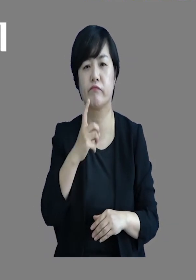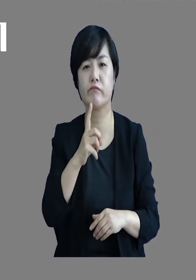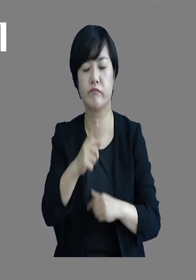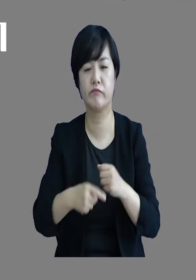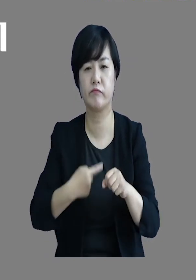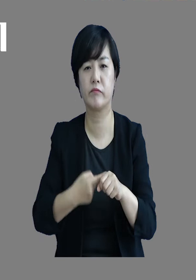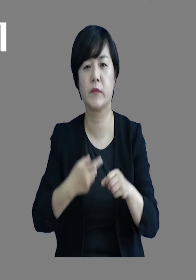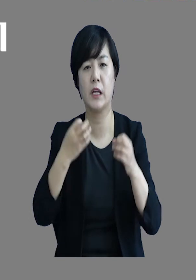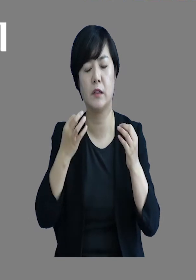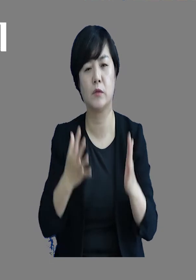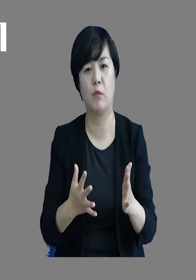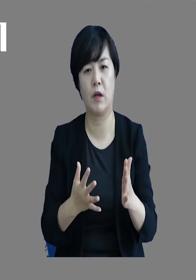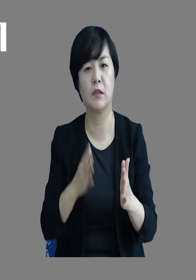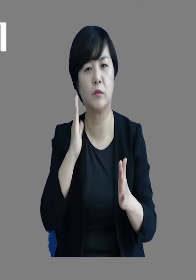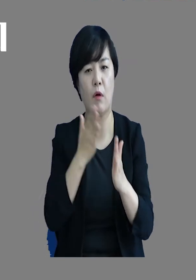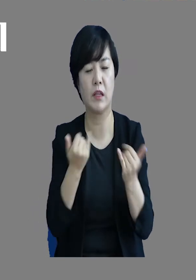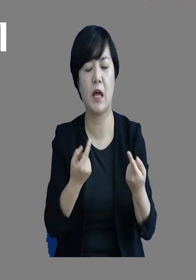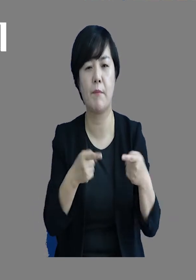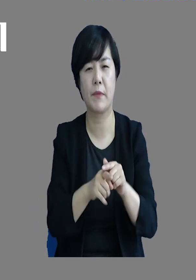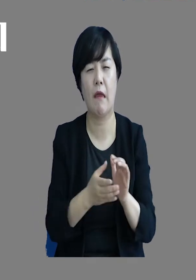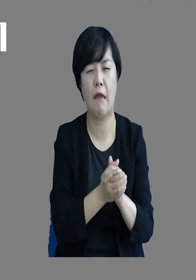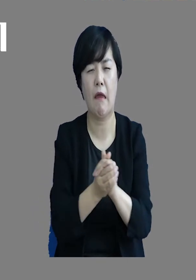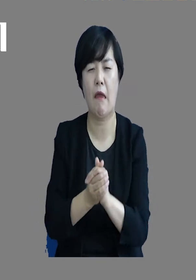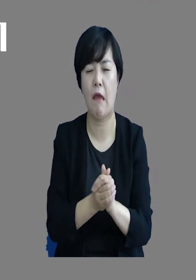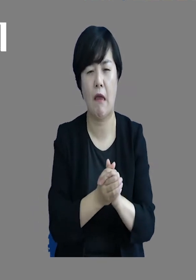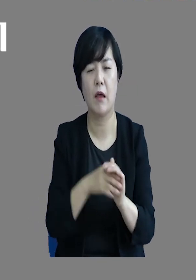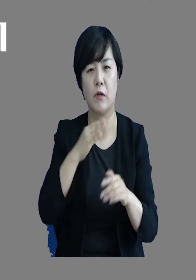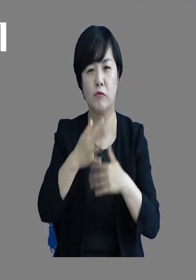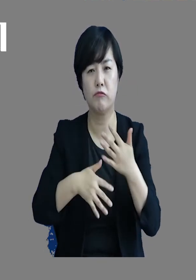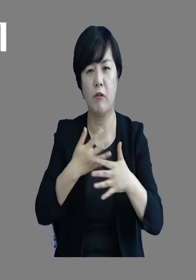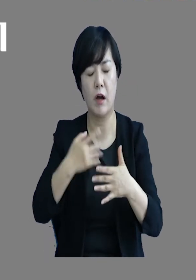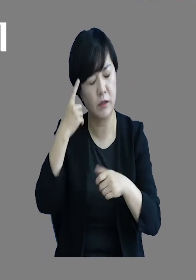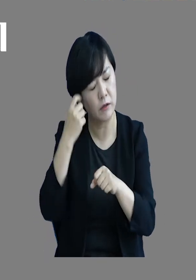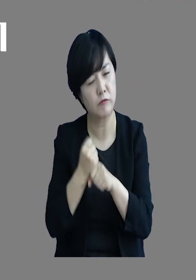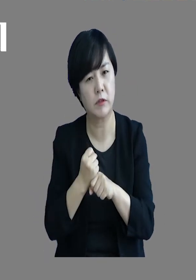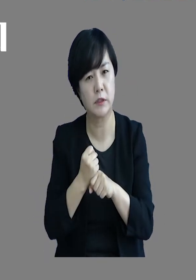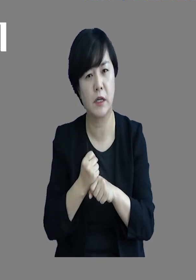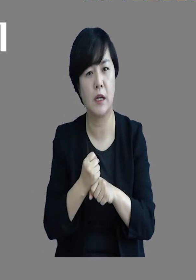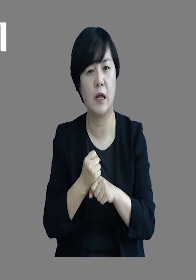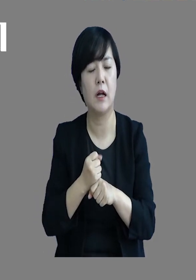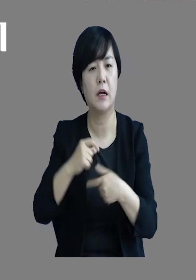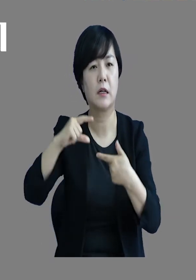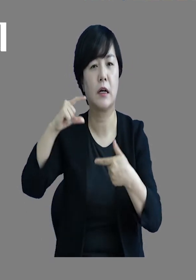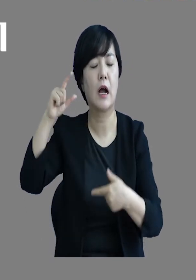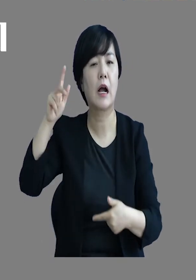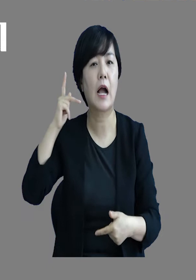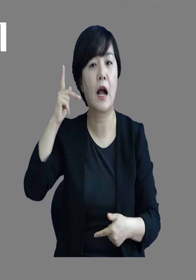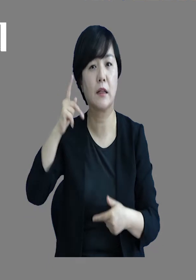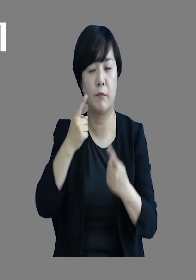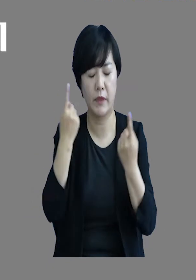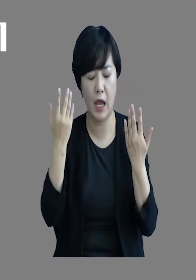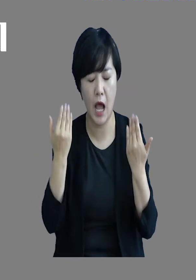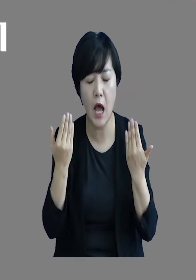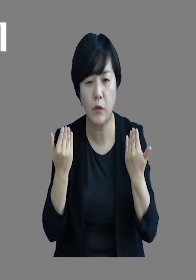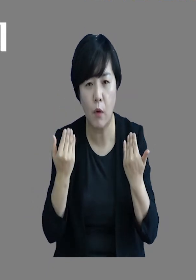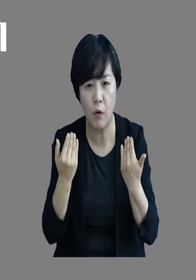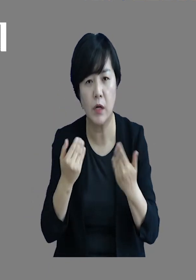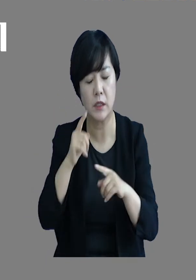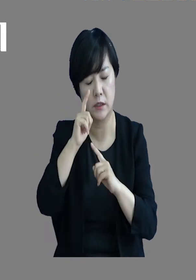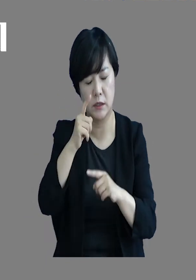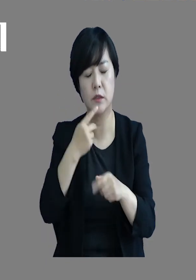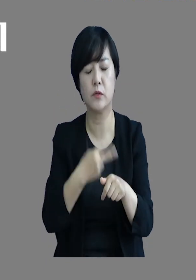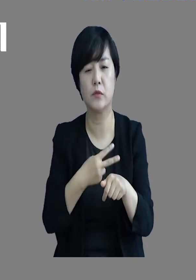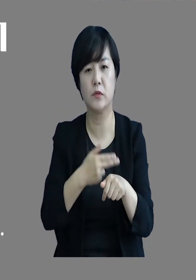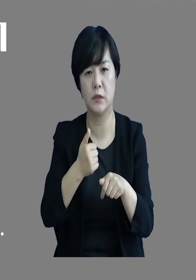31년째 농인들과 함께하며 수어를 연구해온 강남대학교 사회복지학부 이준우 교수는 이렇게